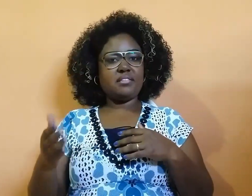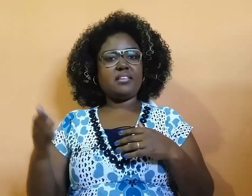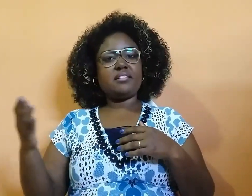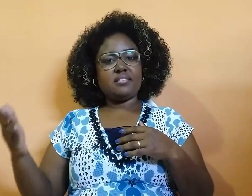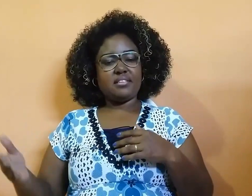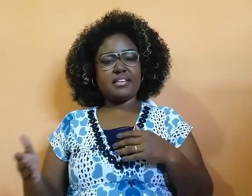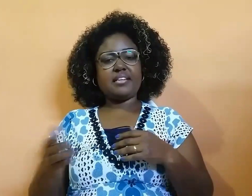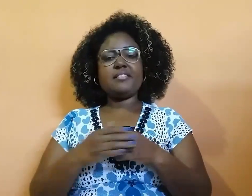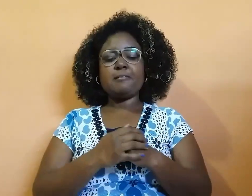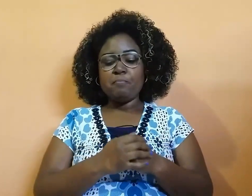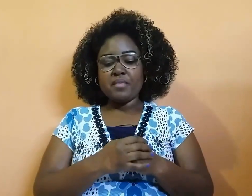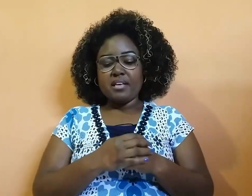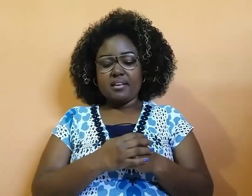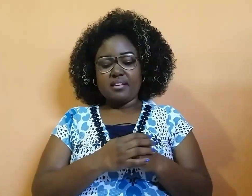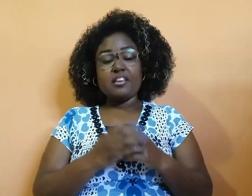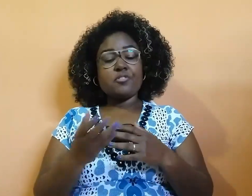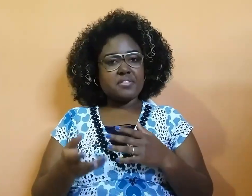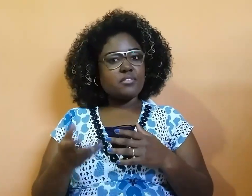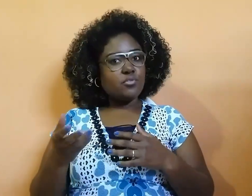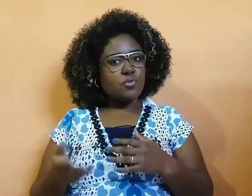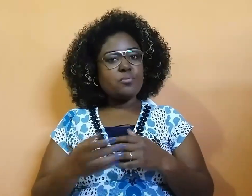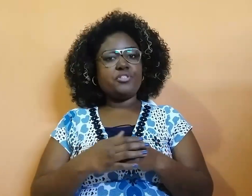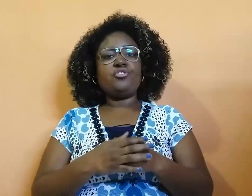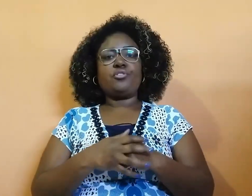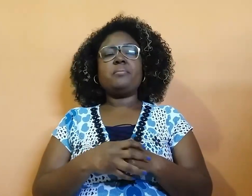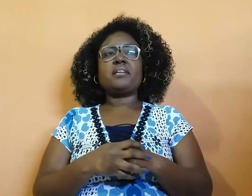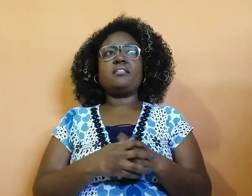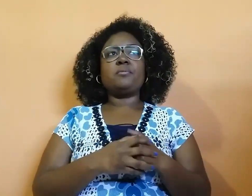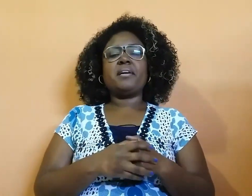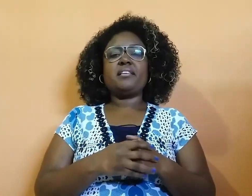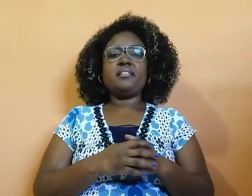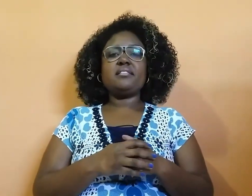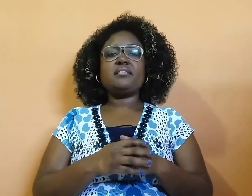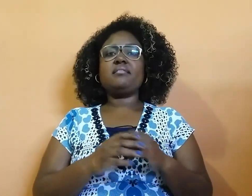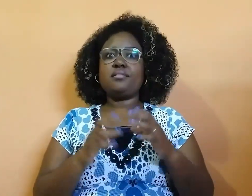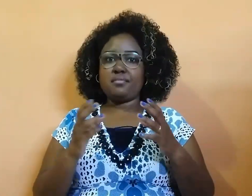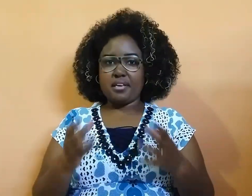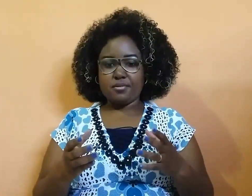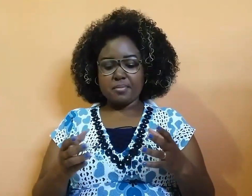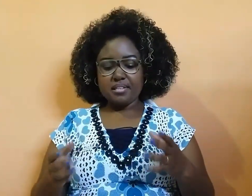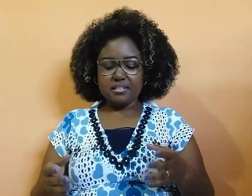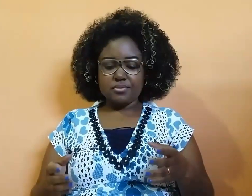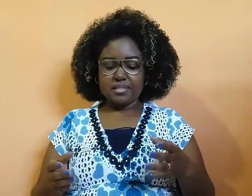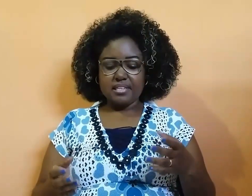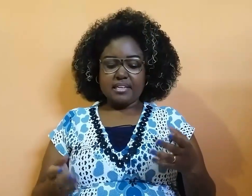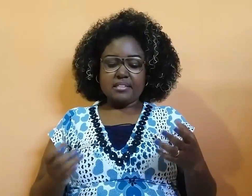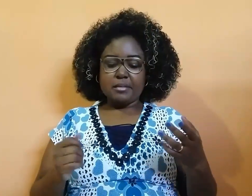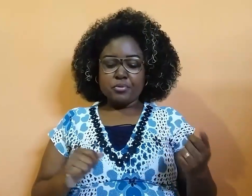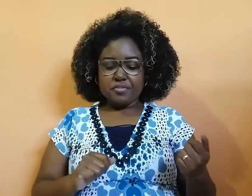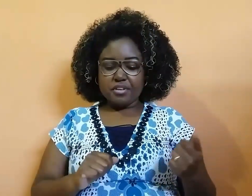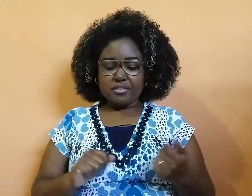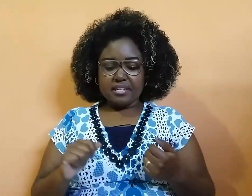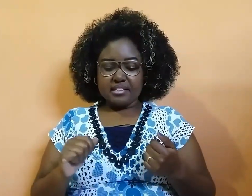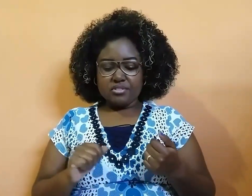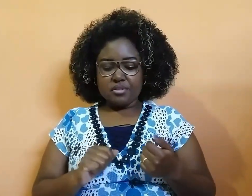de sinais reconhecendo como idioma que no país então é uma língua depois veio o decreto